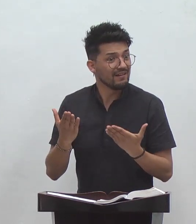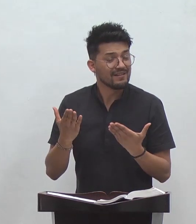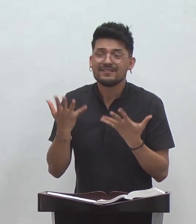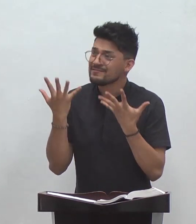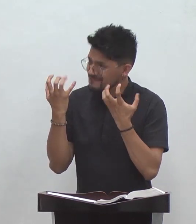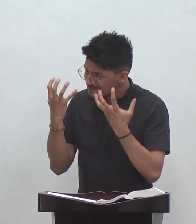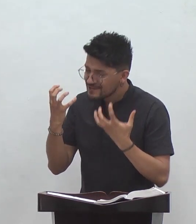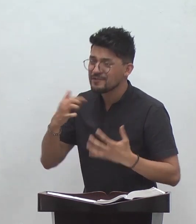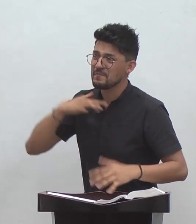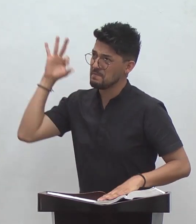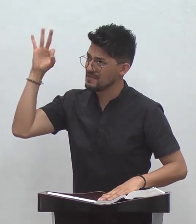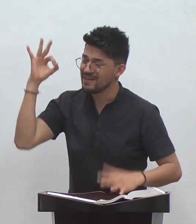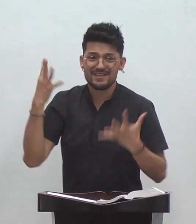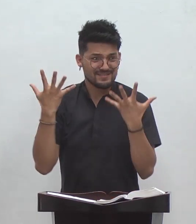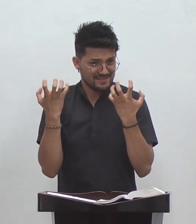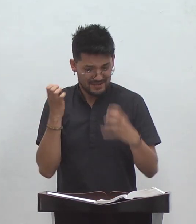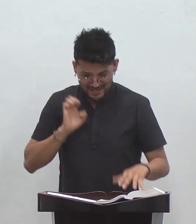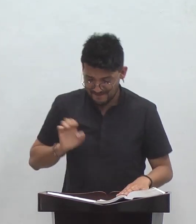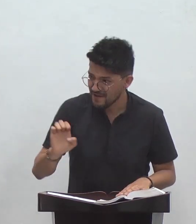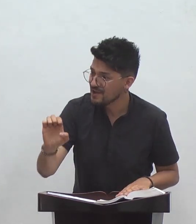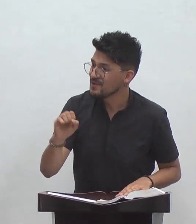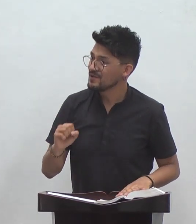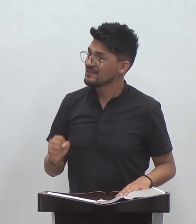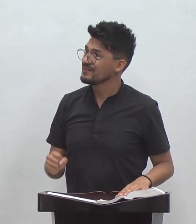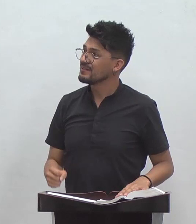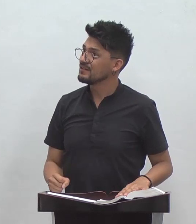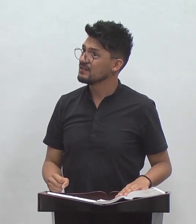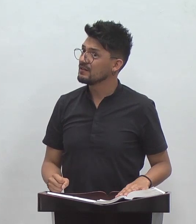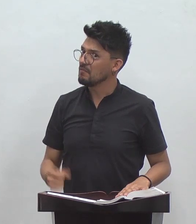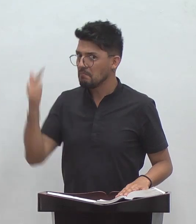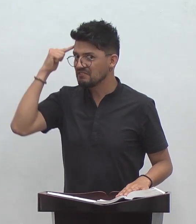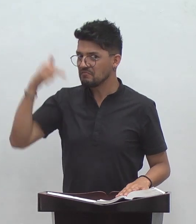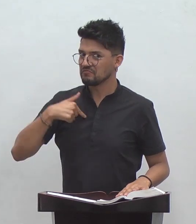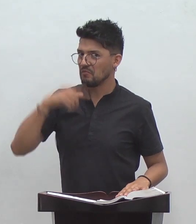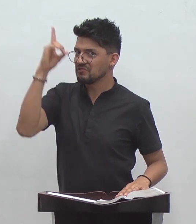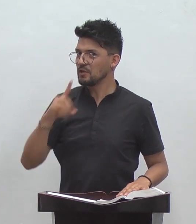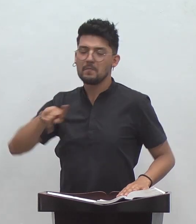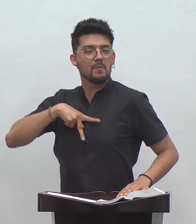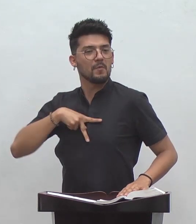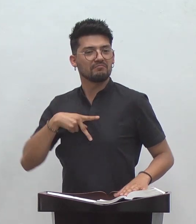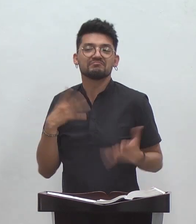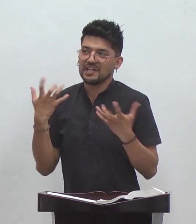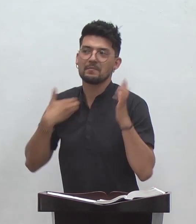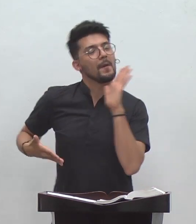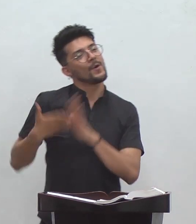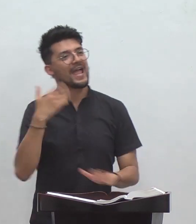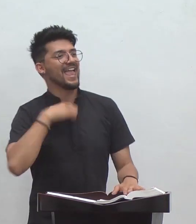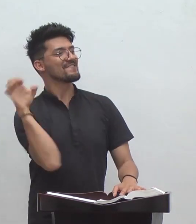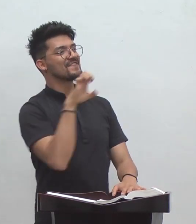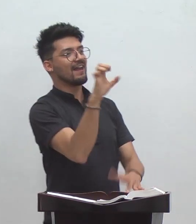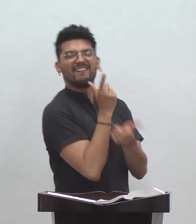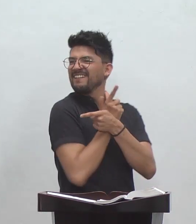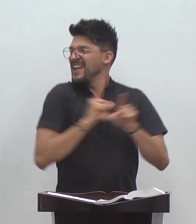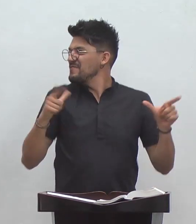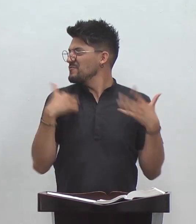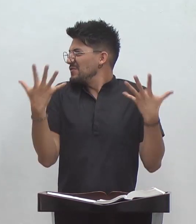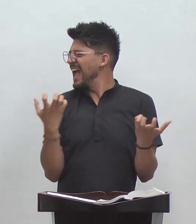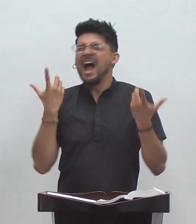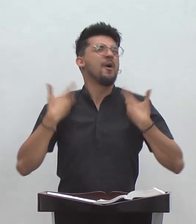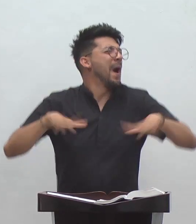Quizás usted diga, sí, Señor, yo quiero servir, yo quiero responder ese llamado, yo quiero predicar, yo quiero evangelizar. Pero ¿sabe qué? En su propia decisión usted no